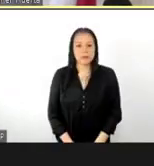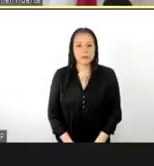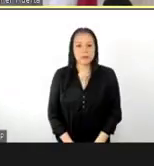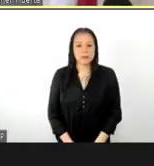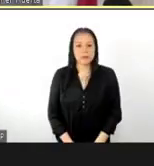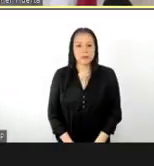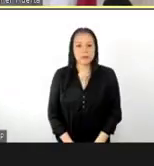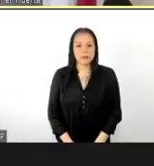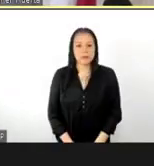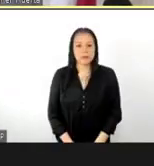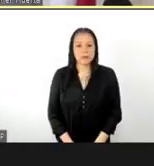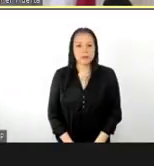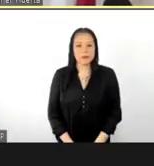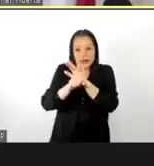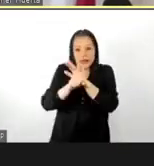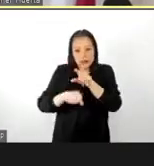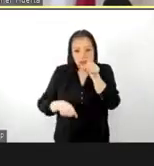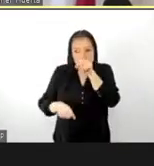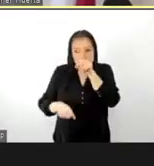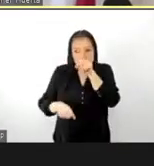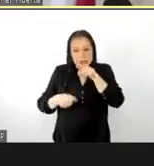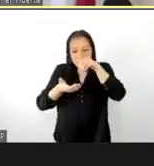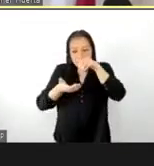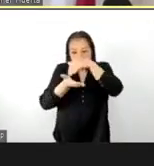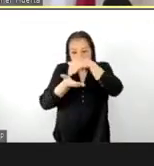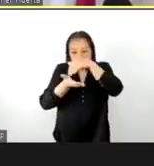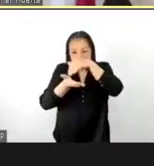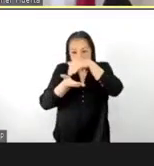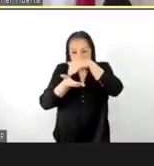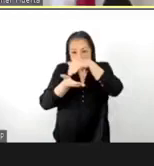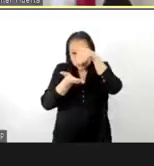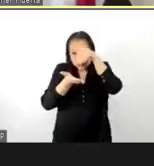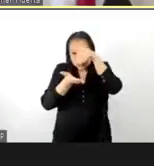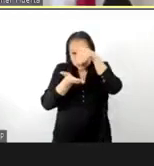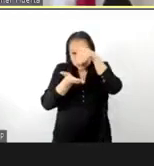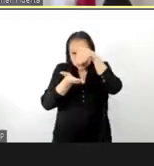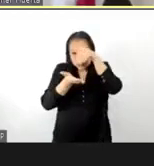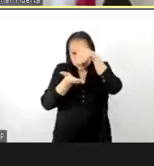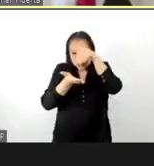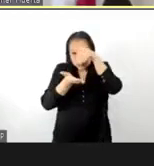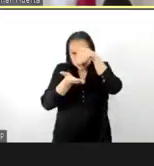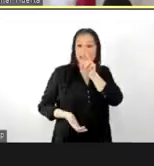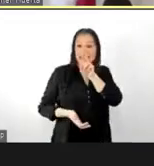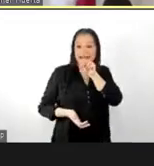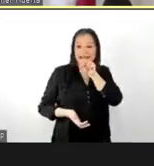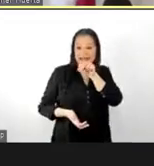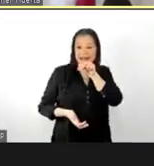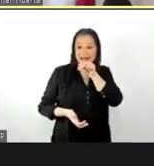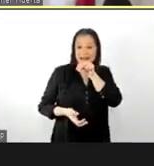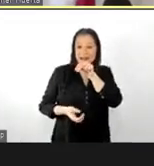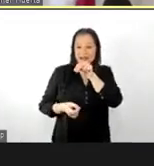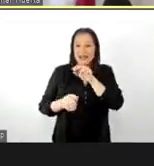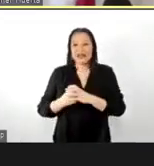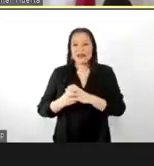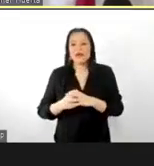Imagínense, este es el virus completo, pero este que es su centro, su corazón, su ARN, lo